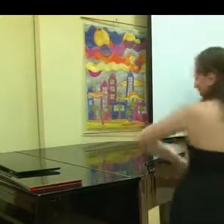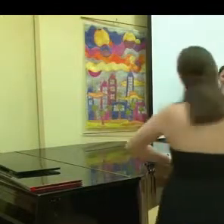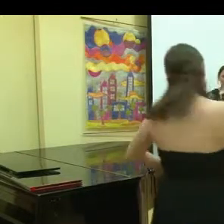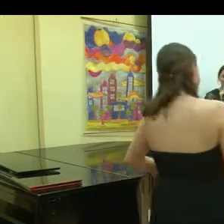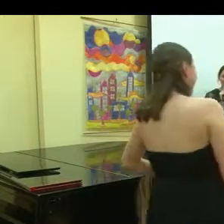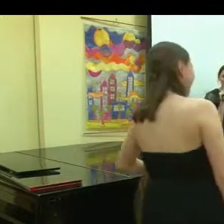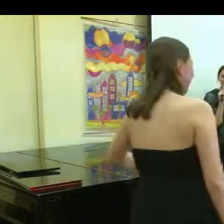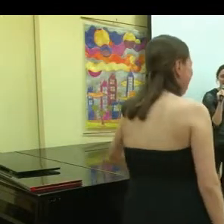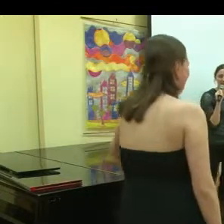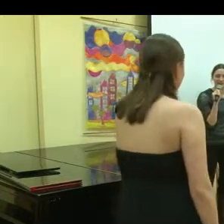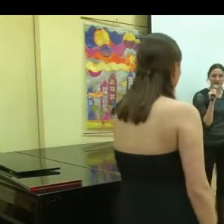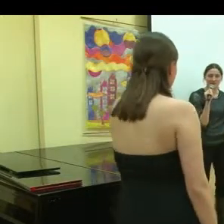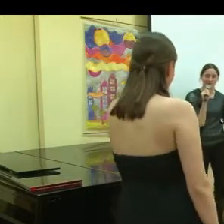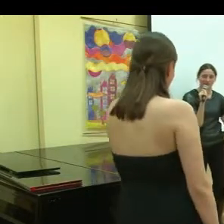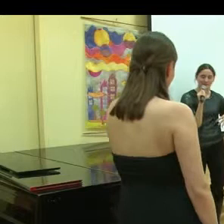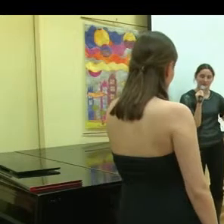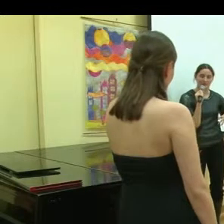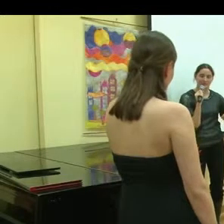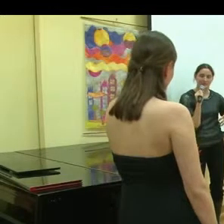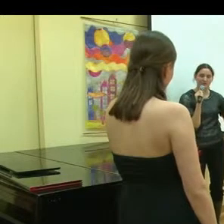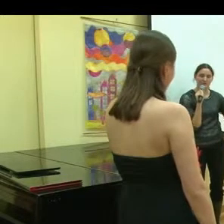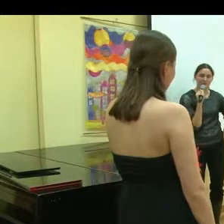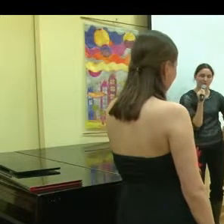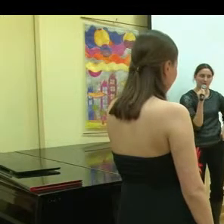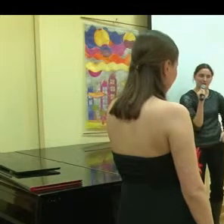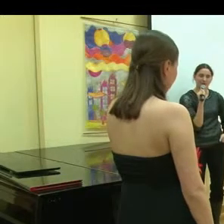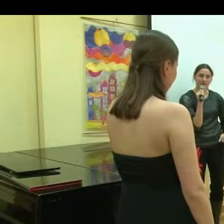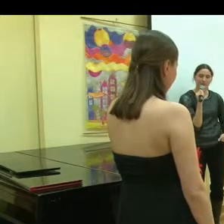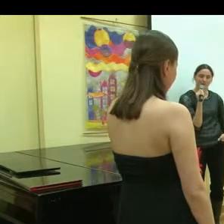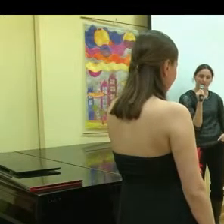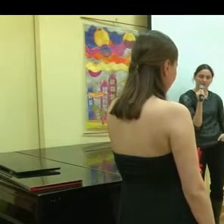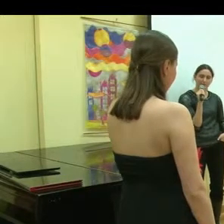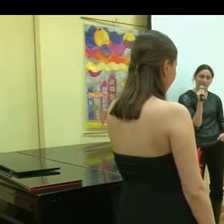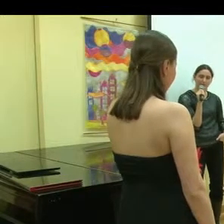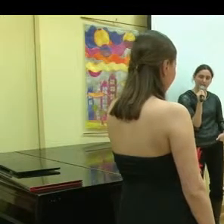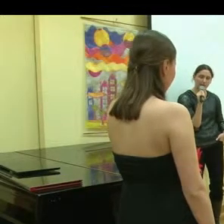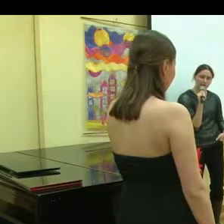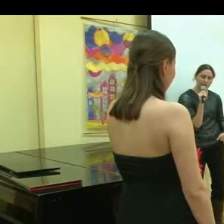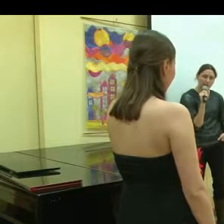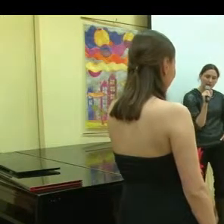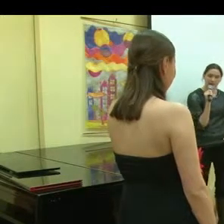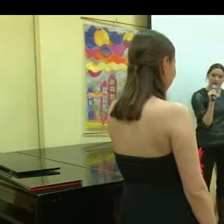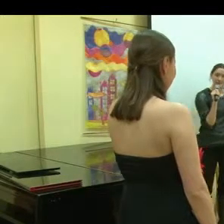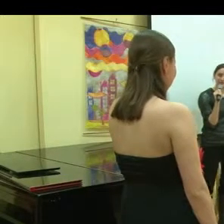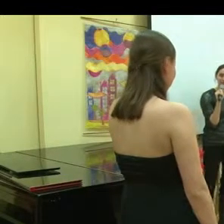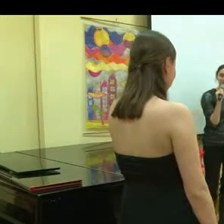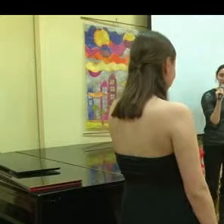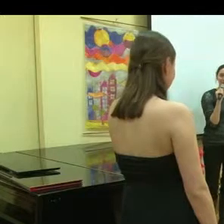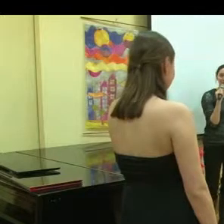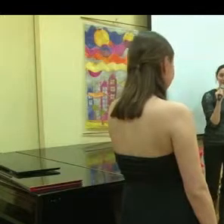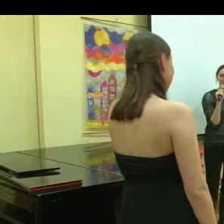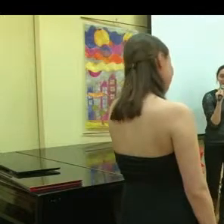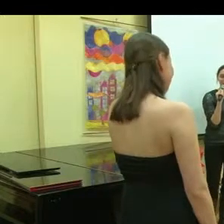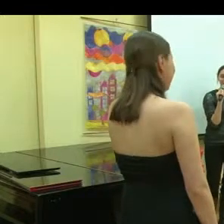Więc jest to kwiat też materiałowy, bardzo taki postrzępiony, czerwony tu na prawym boku. No i